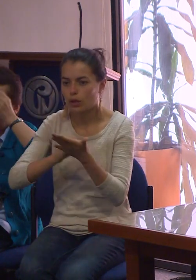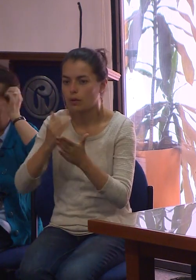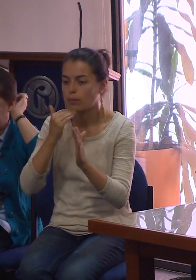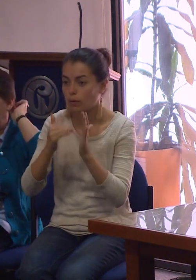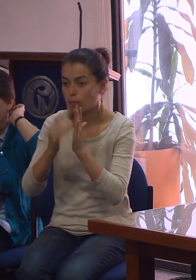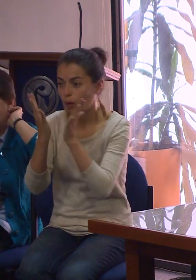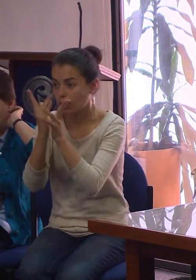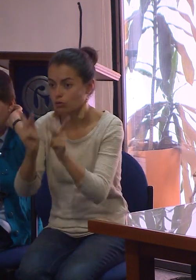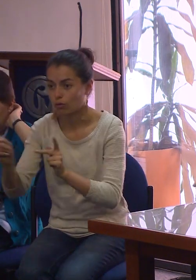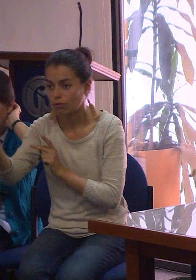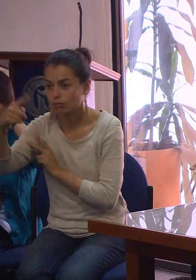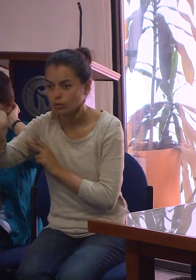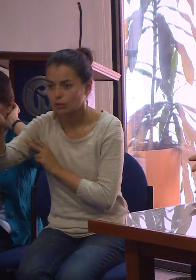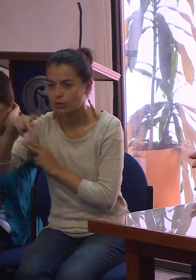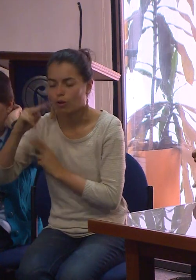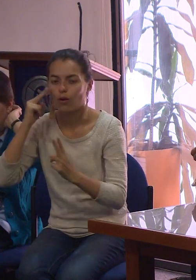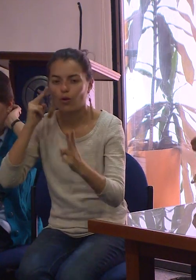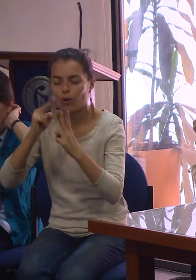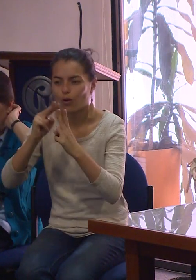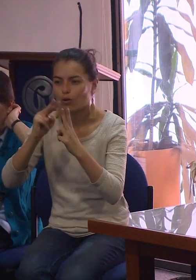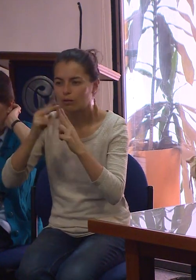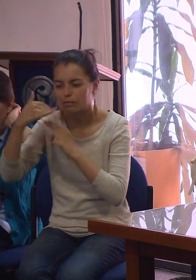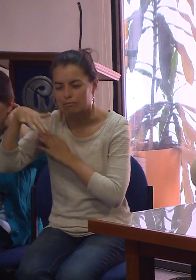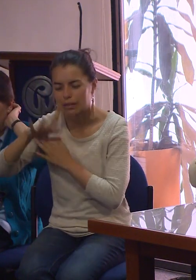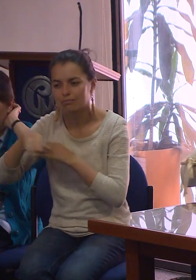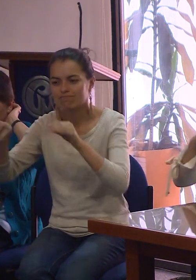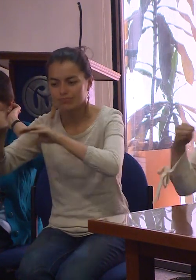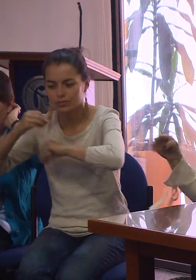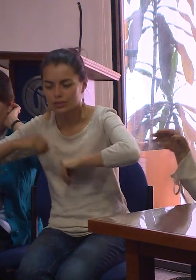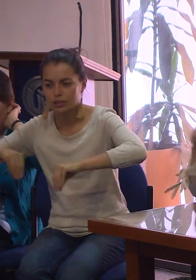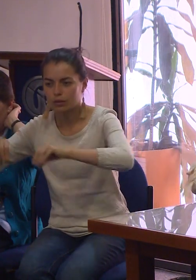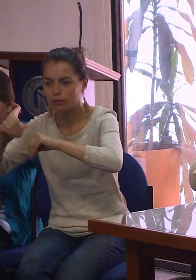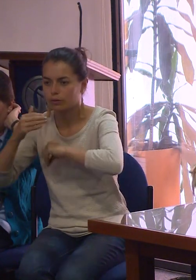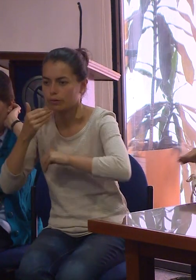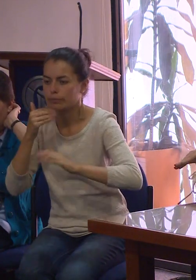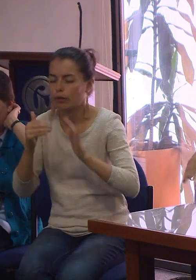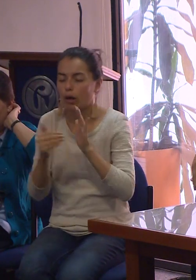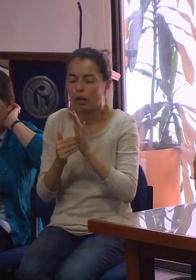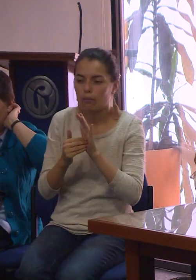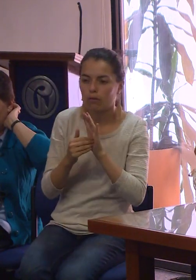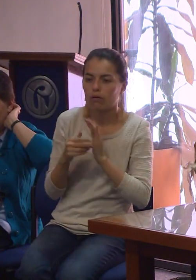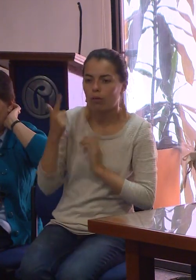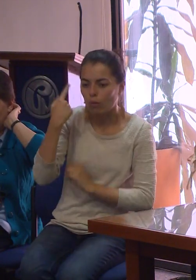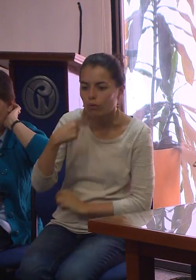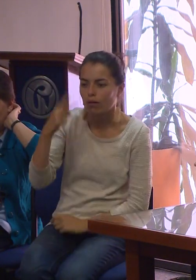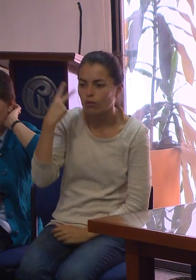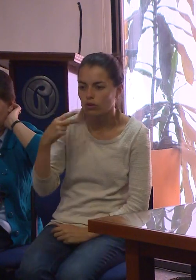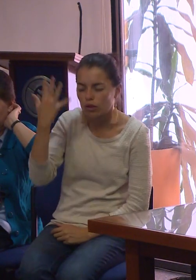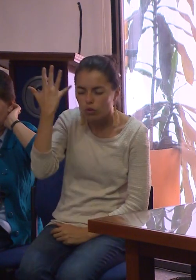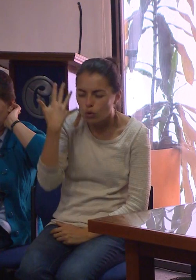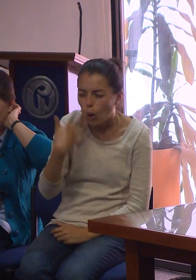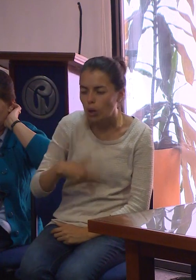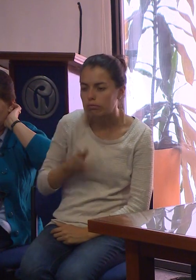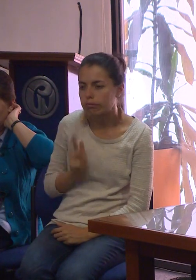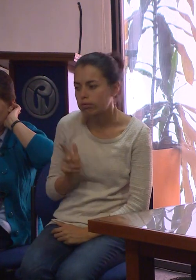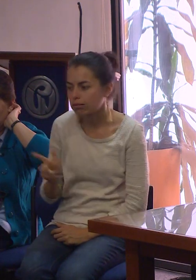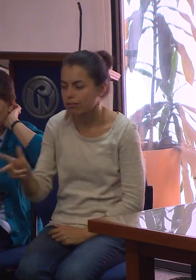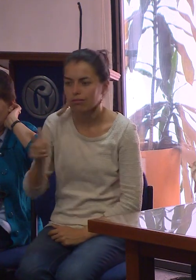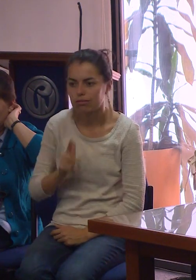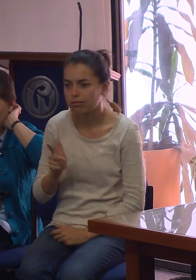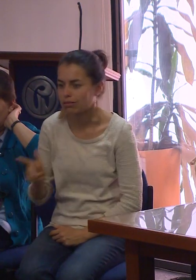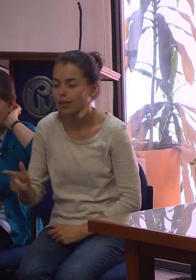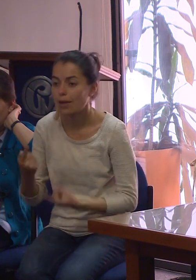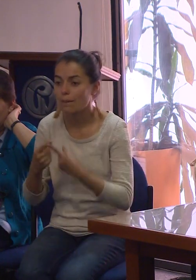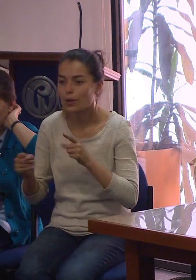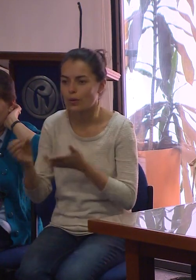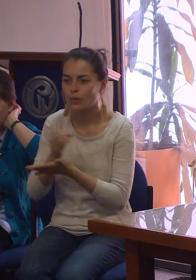caso, puedan conocer sus territorios, aunque pasen por ese mismo lugar mil veces, la biología nos da esa posibilidad de